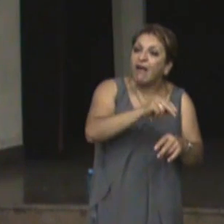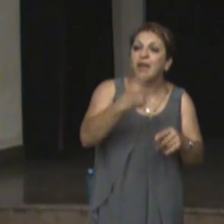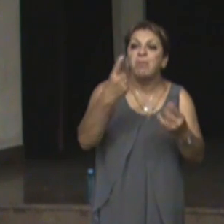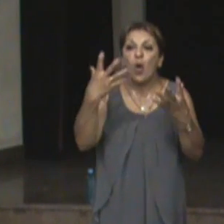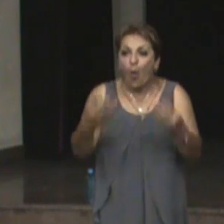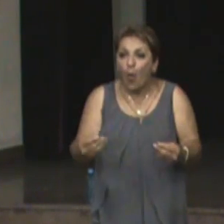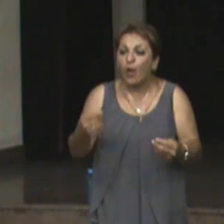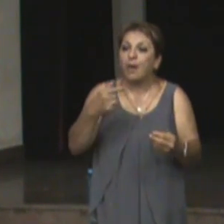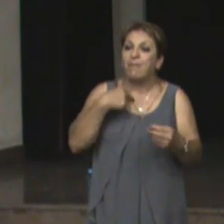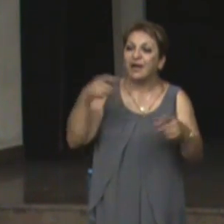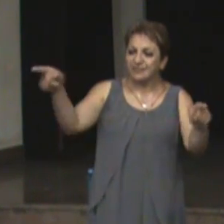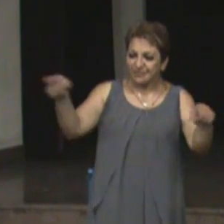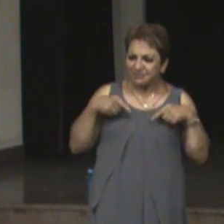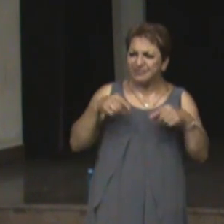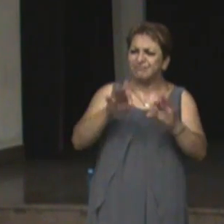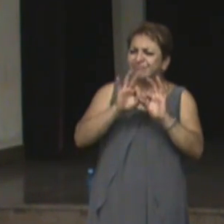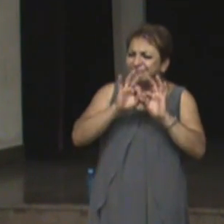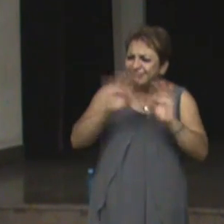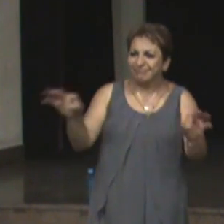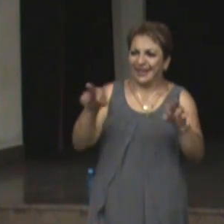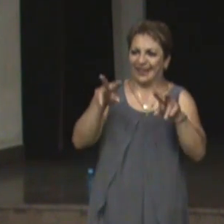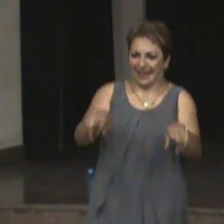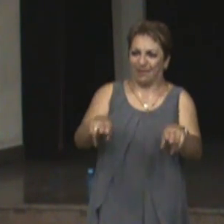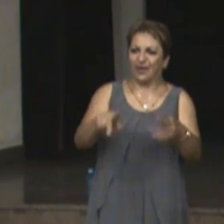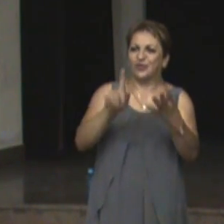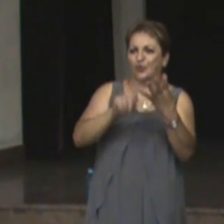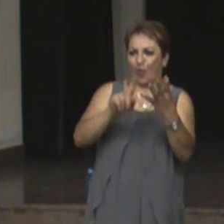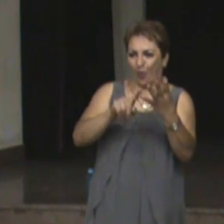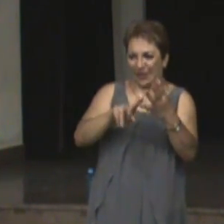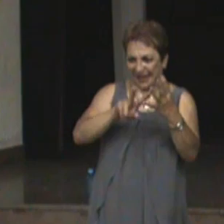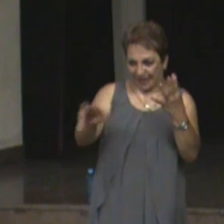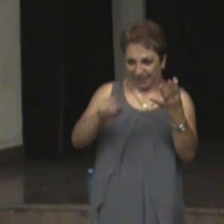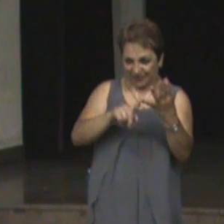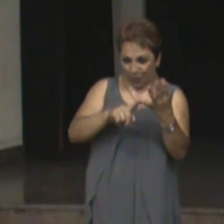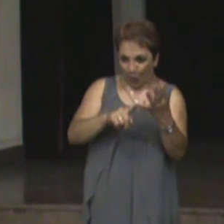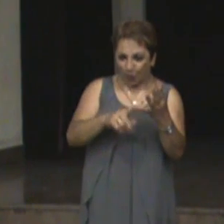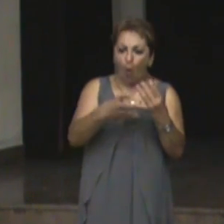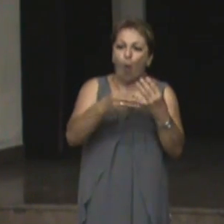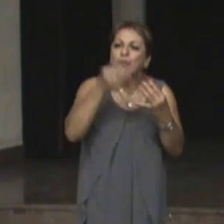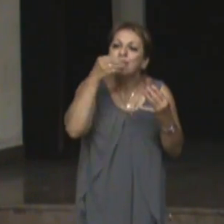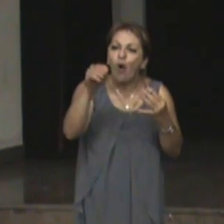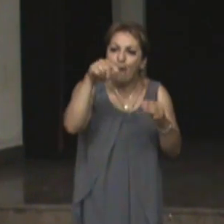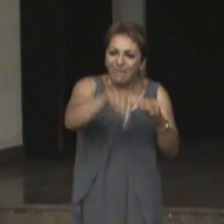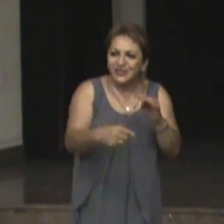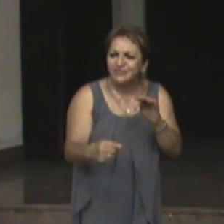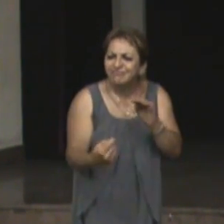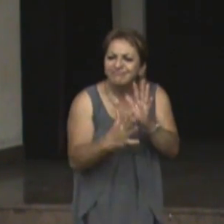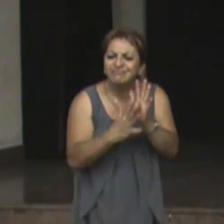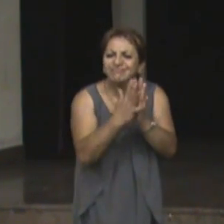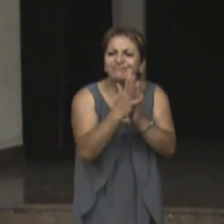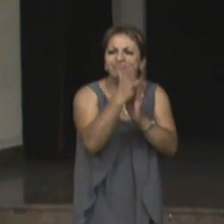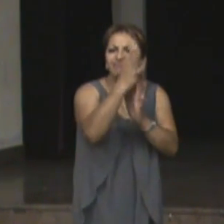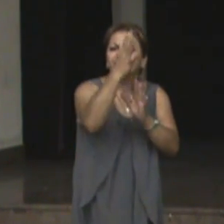օր հասնենք կատարելության այն օրինակին, երբ որ պիտի նմանվենք այդ պարարտոնին, որտեղ որ այդ սերը